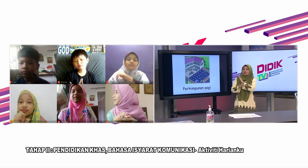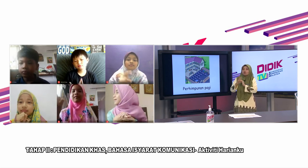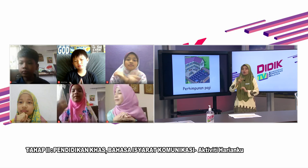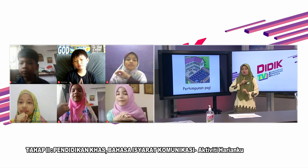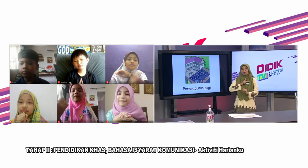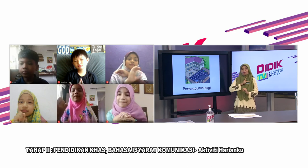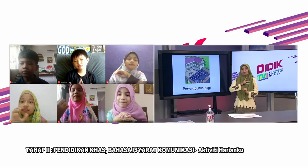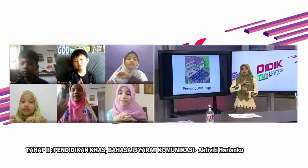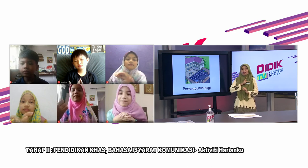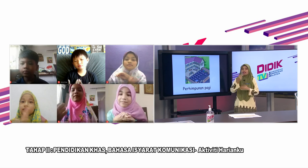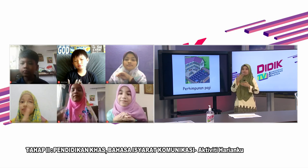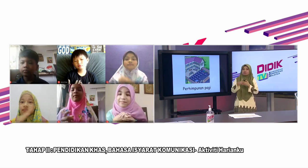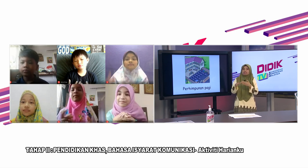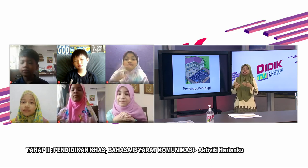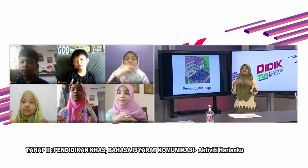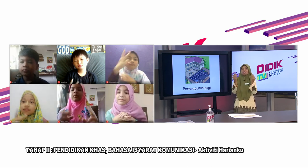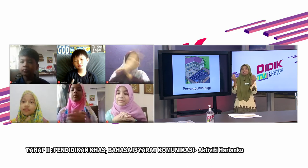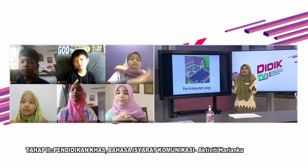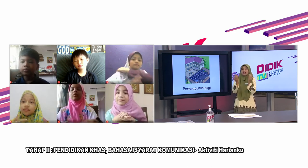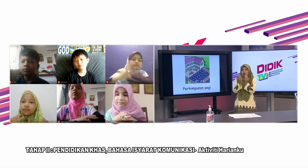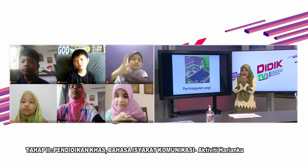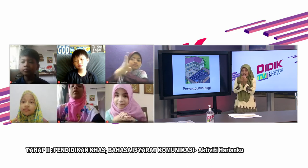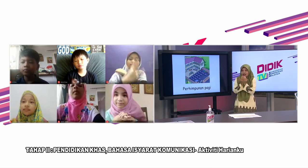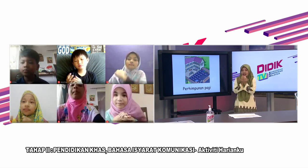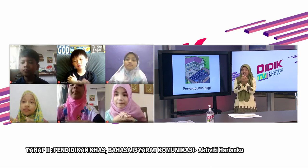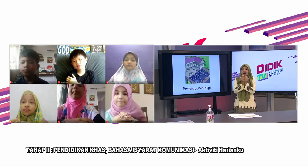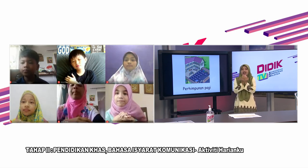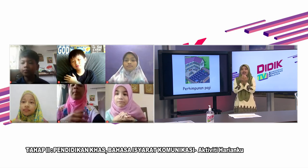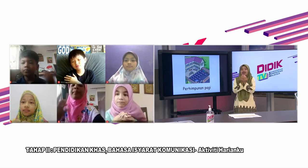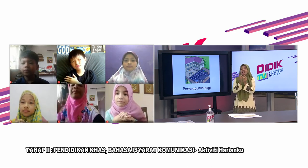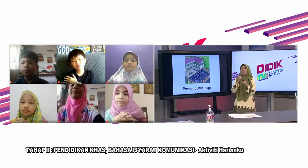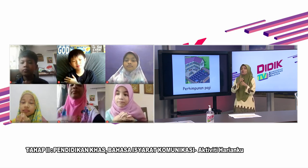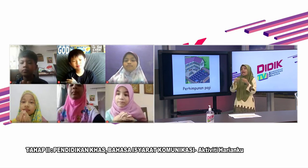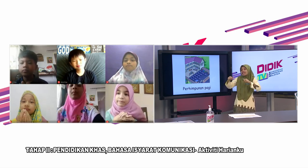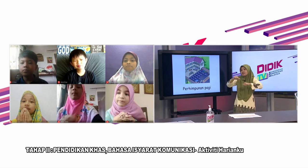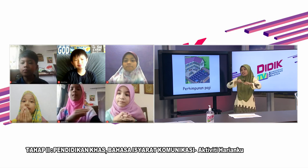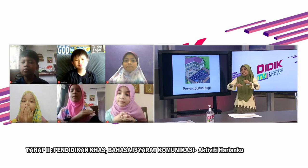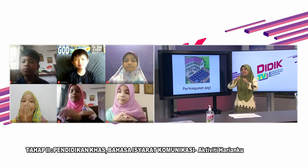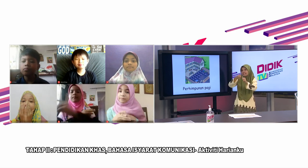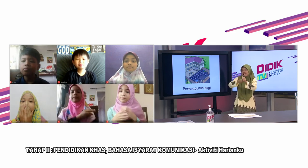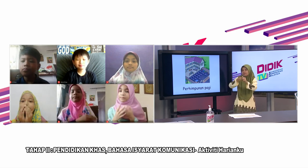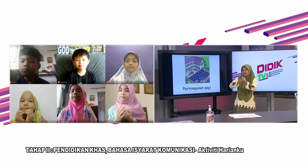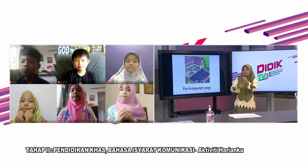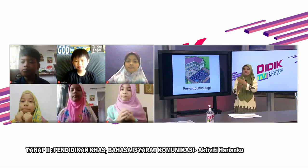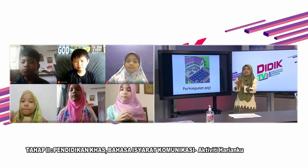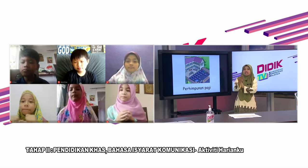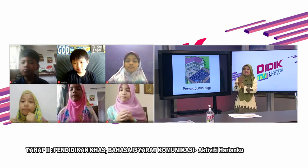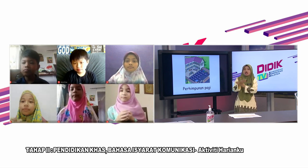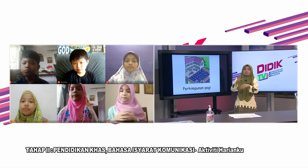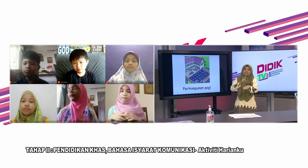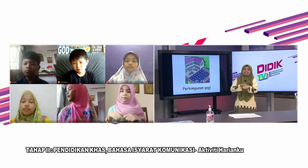Negaraku. Lepas tu kita doa. Itu aktiviti tiap-tiap